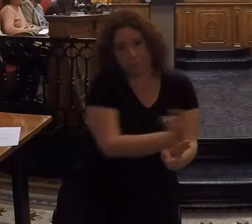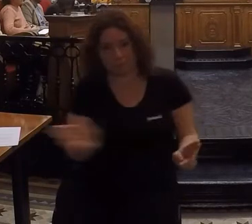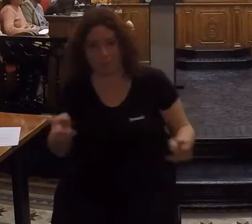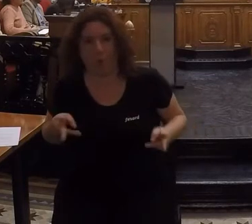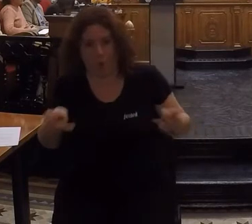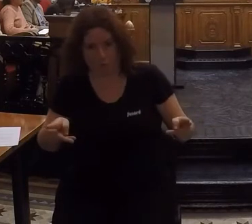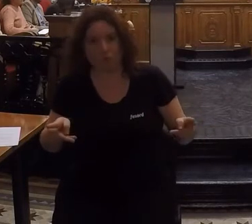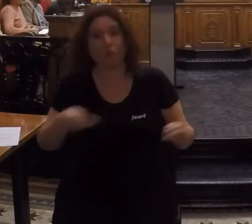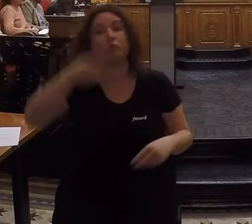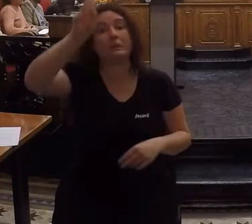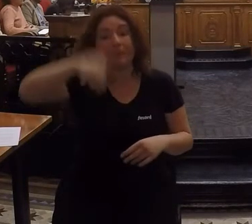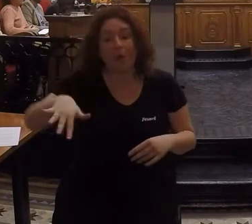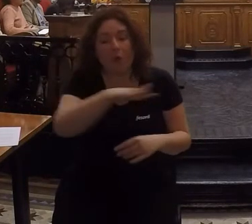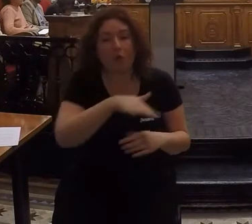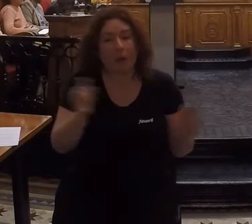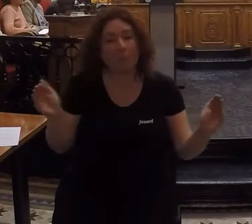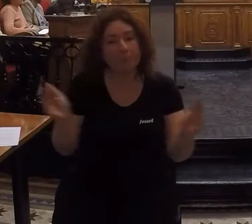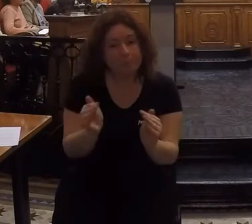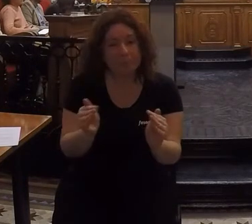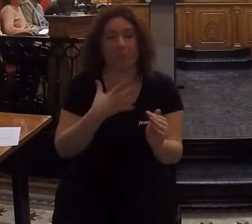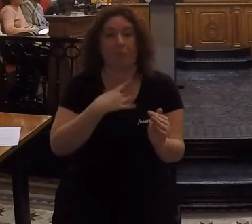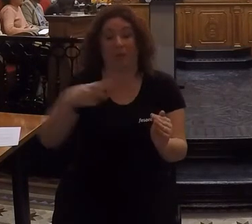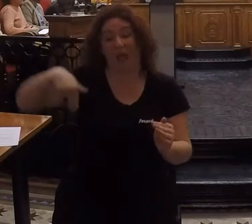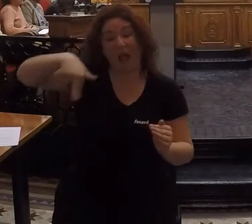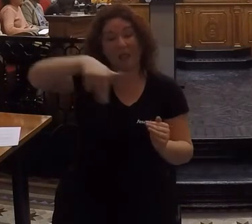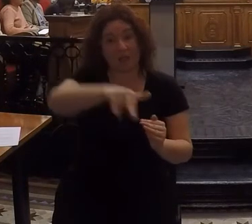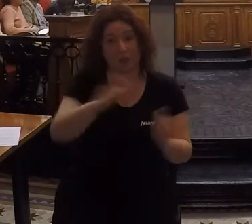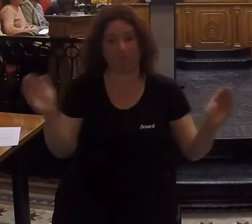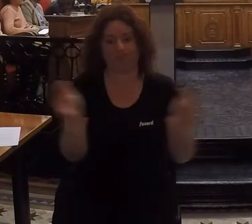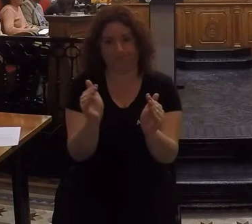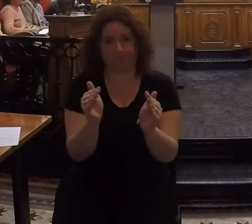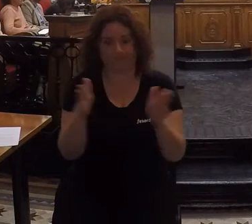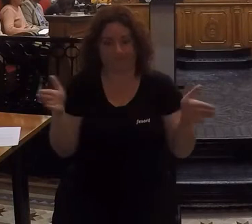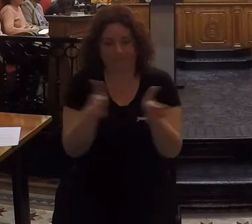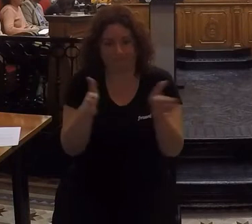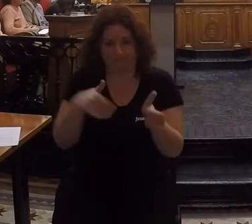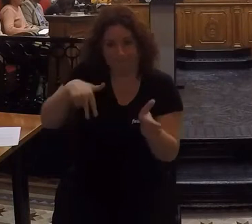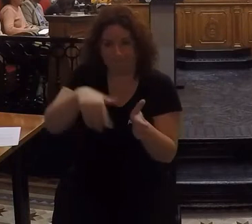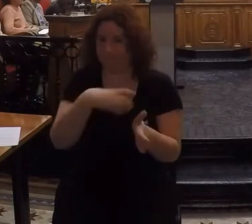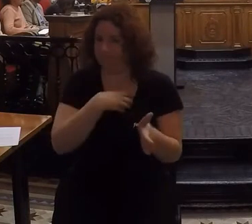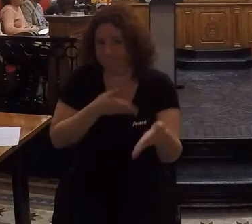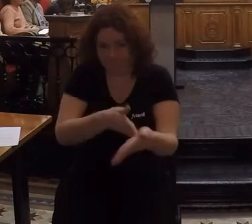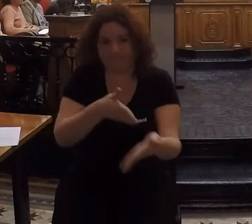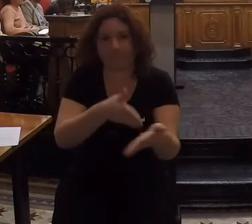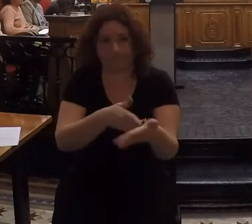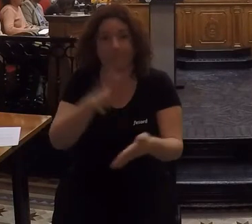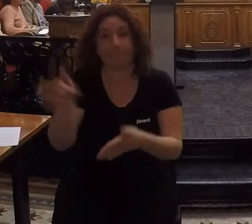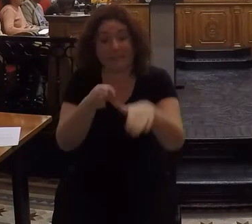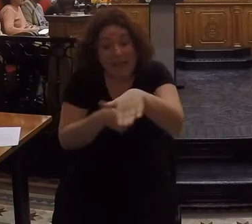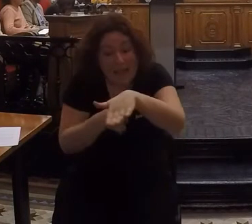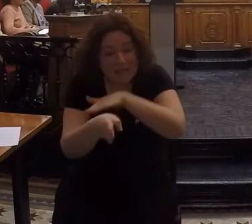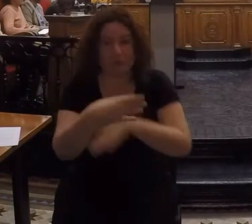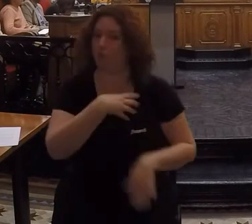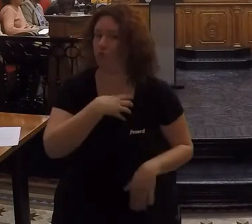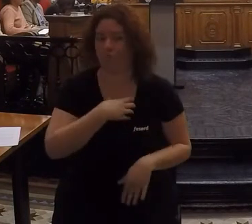produzca una reducción del espacio destinado a los peatones o alteración y destrucción del firme o pavimentado de las aceras, dificultando el acceso a dichos locales.